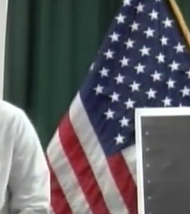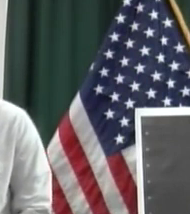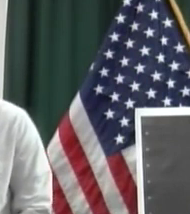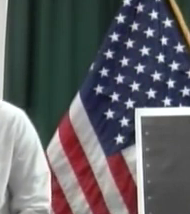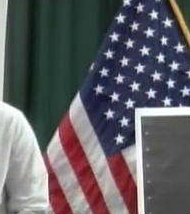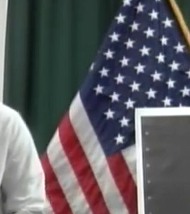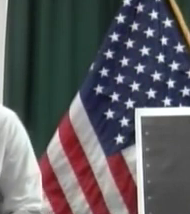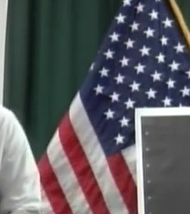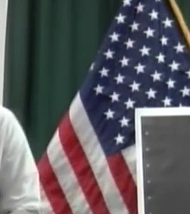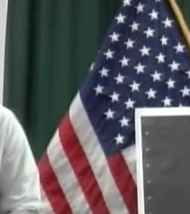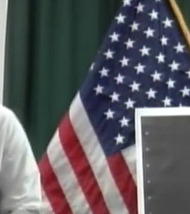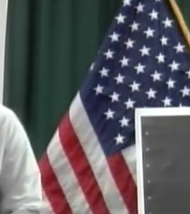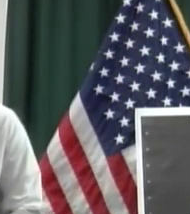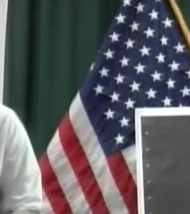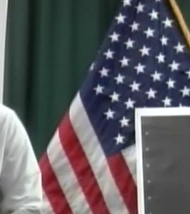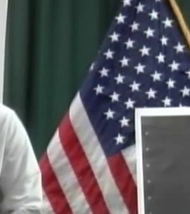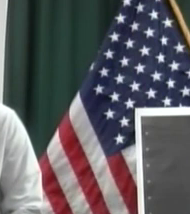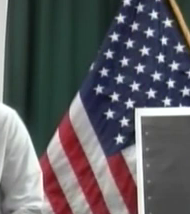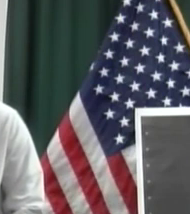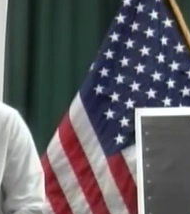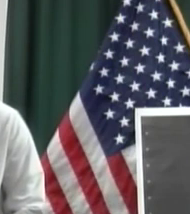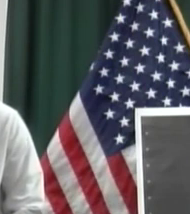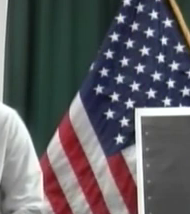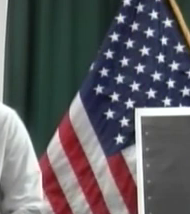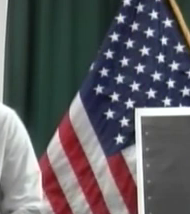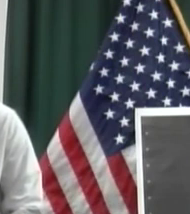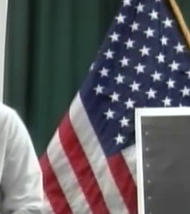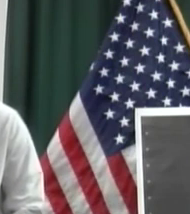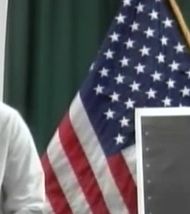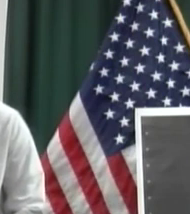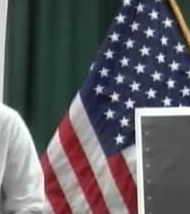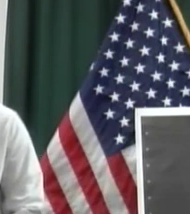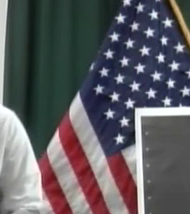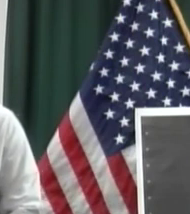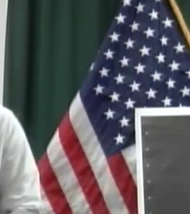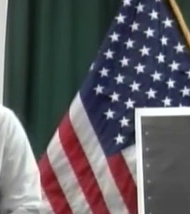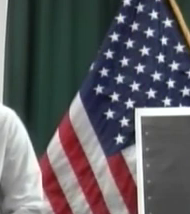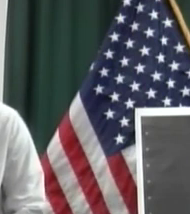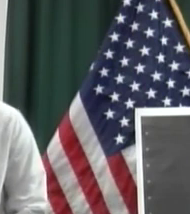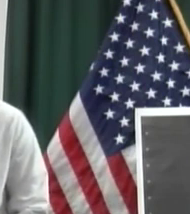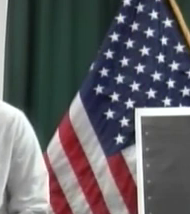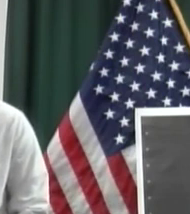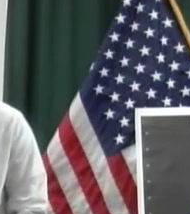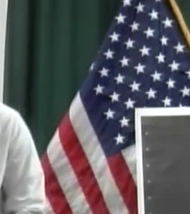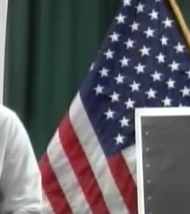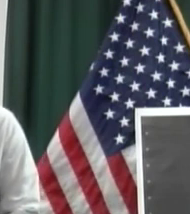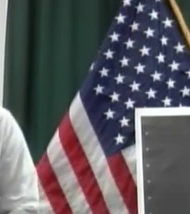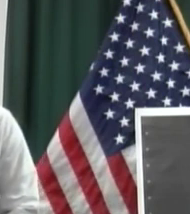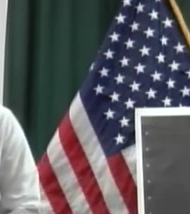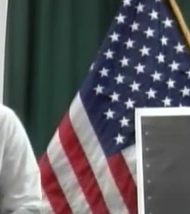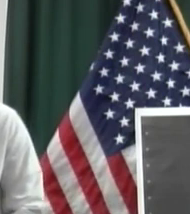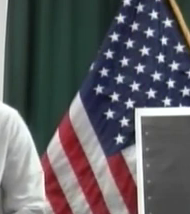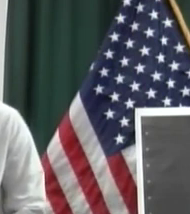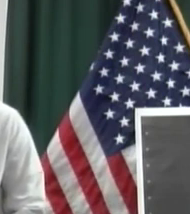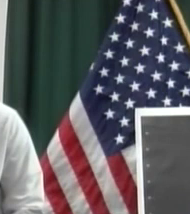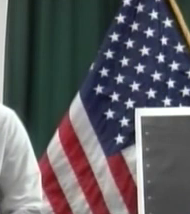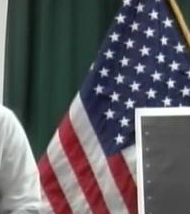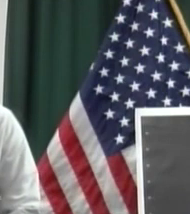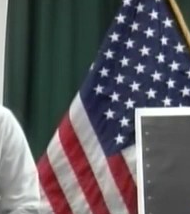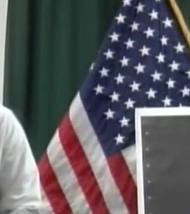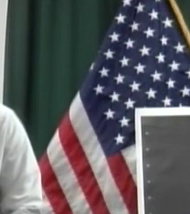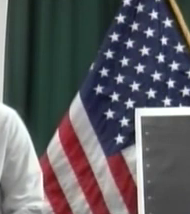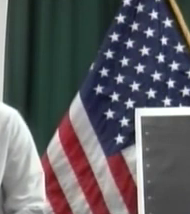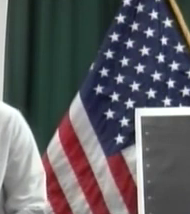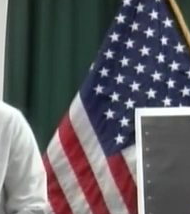Desarrollo Económico del Condado de Seminole también lanzó una encuesta de confianza del consumidor para evaluar qué